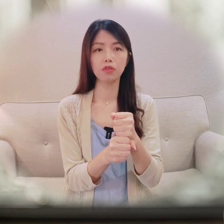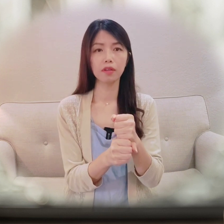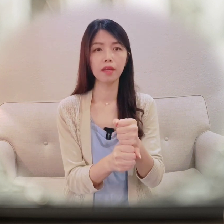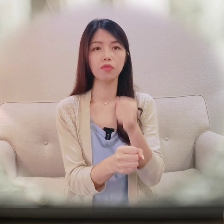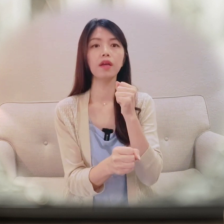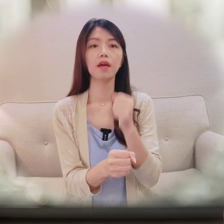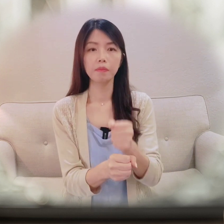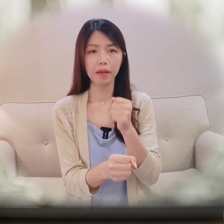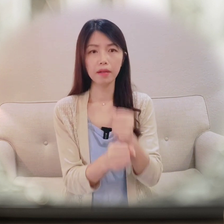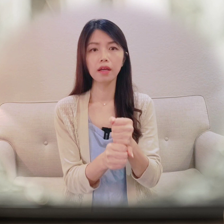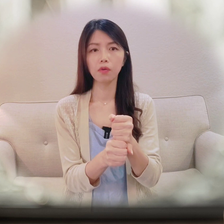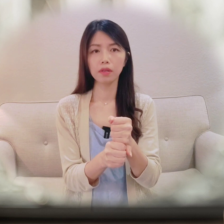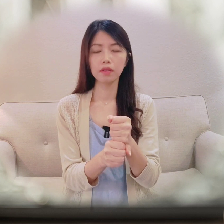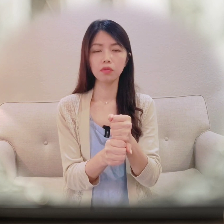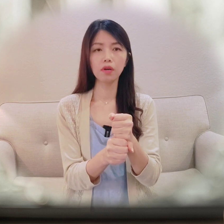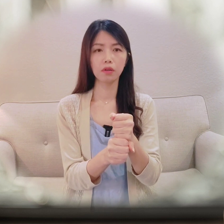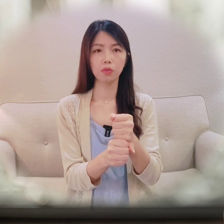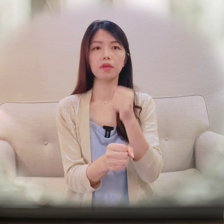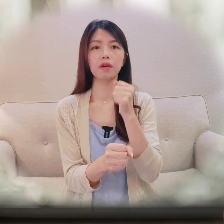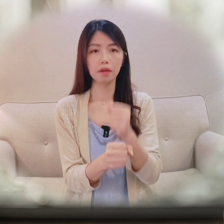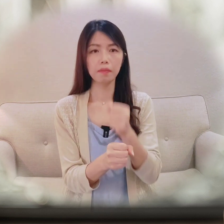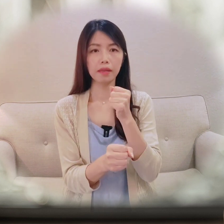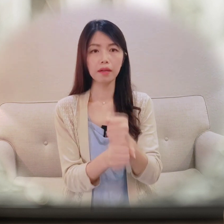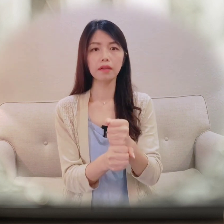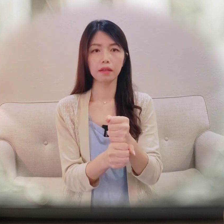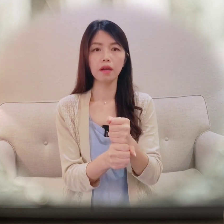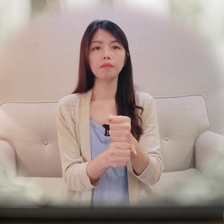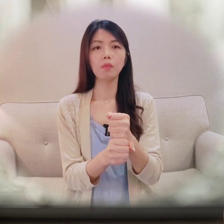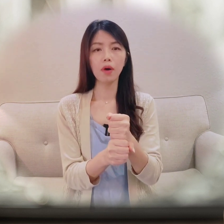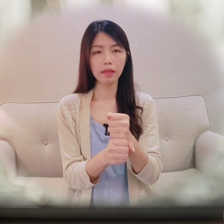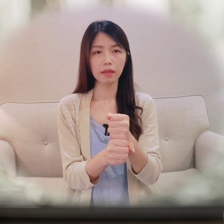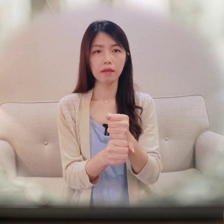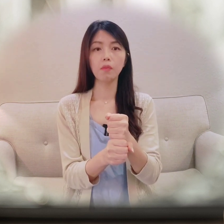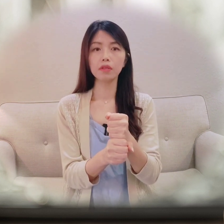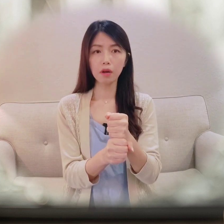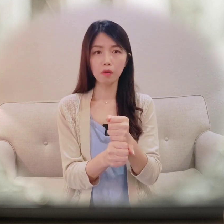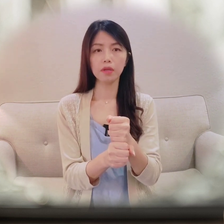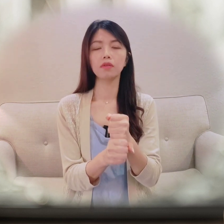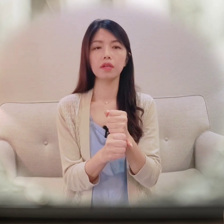만들어 주셨기 때문에 만들다라고 한 뜻의 수어를 넣어줬어요. 만들듯, 뭐뭐